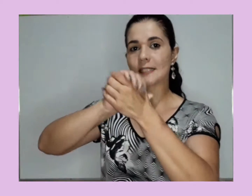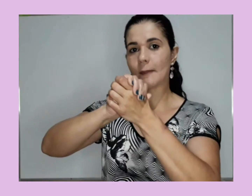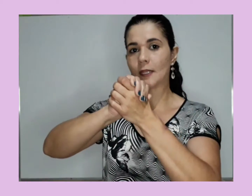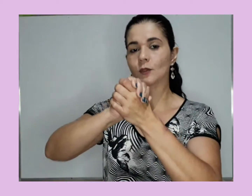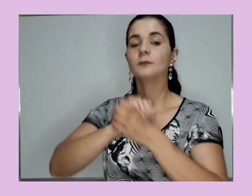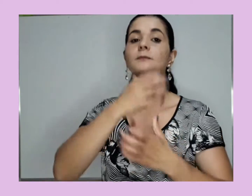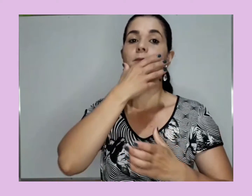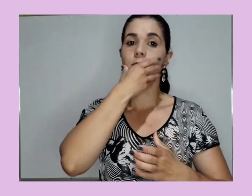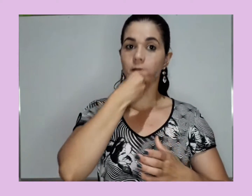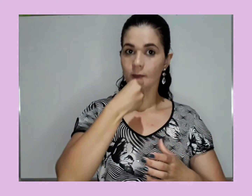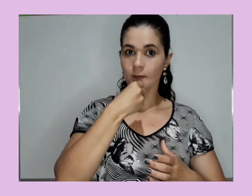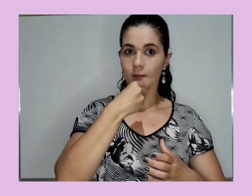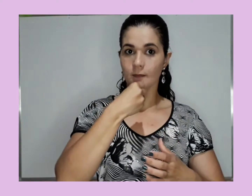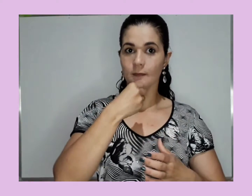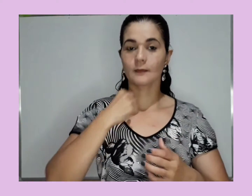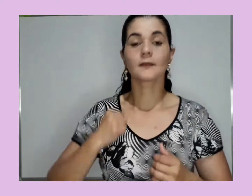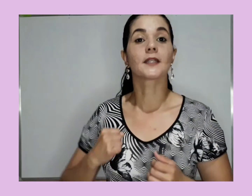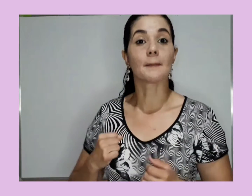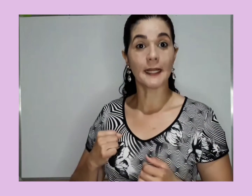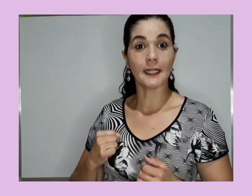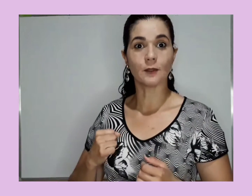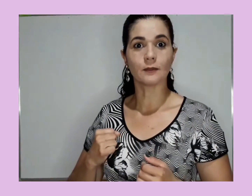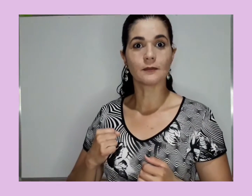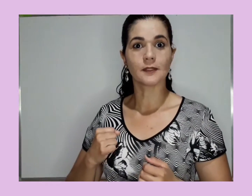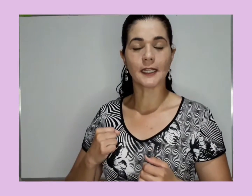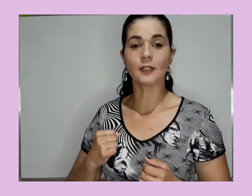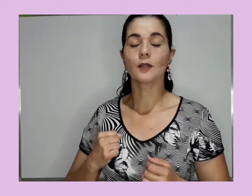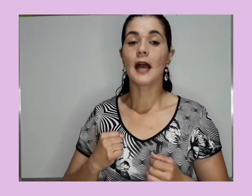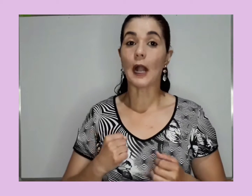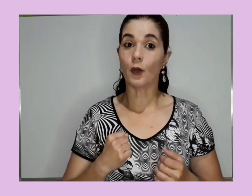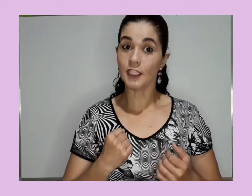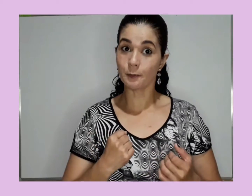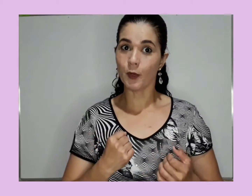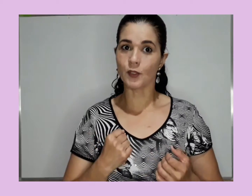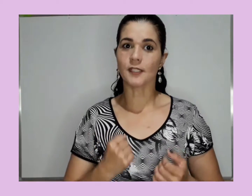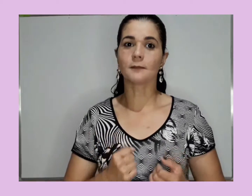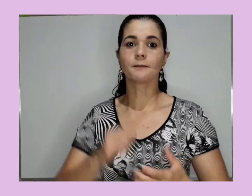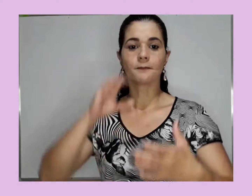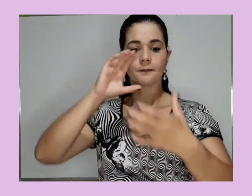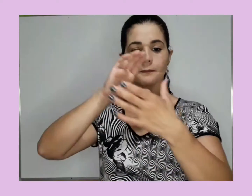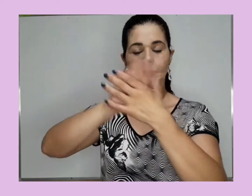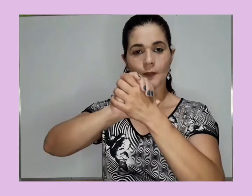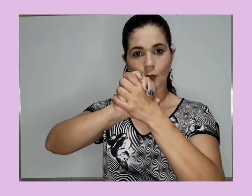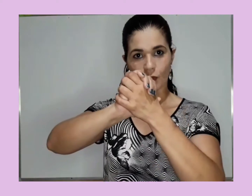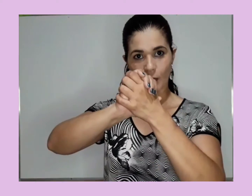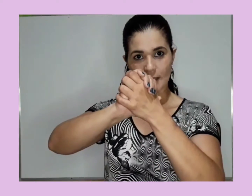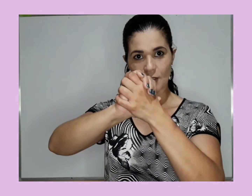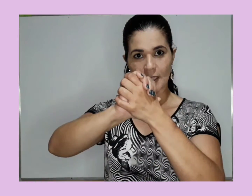casamento, que é marido, certo? Agora, esposa. Configuração de